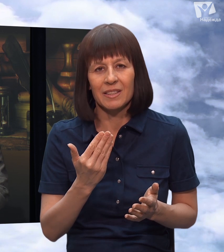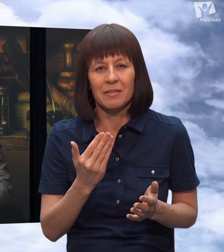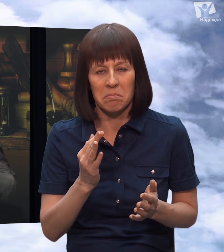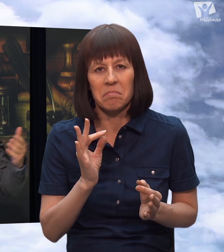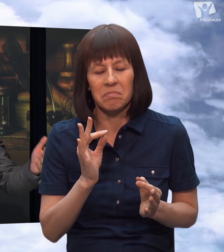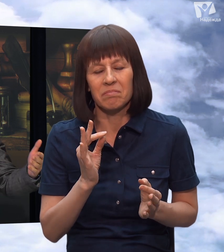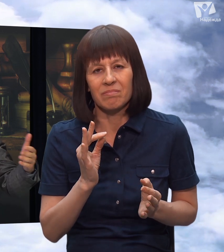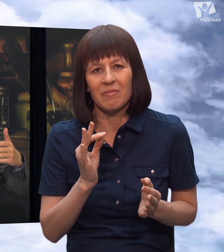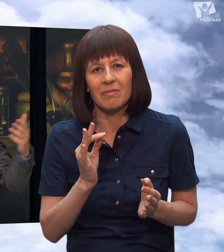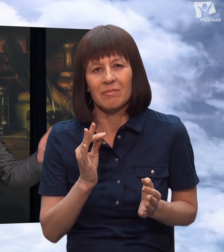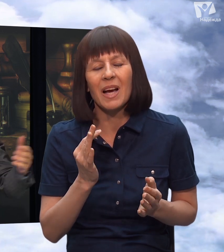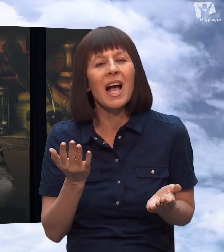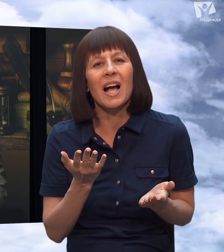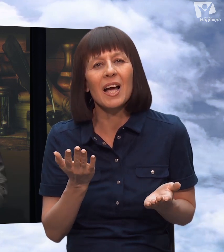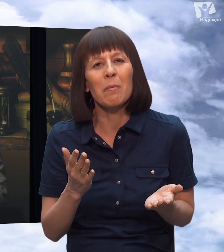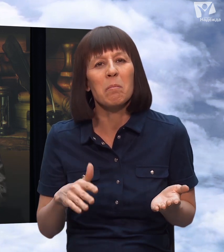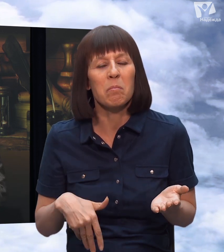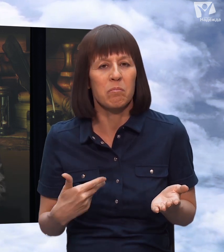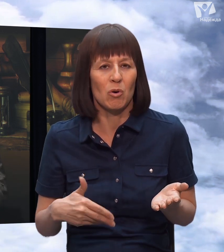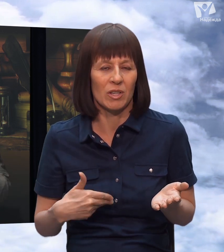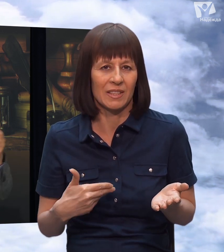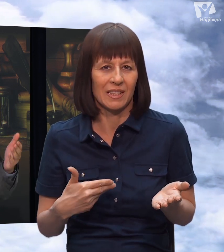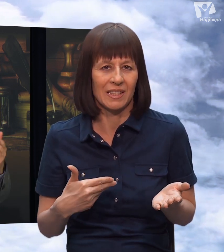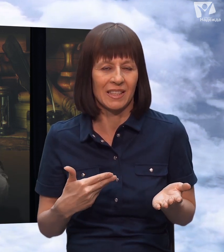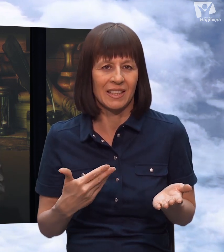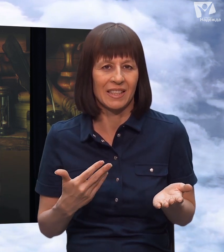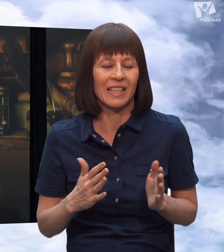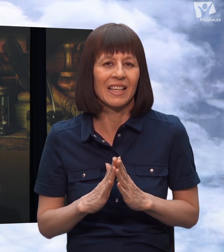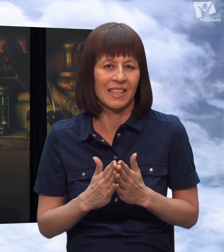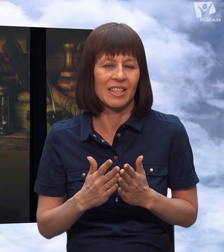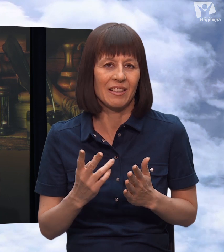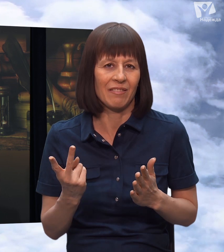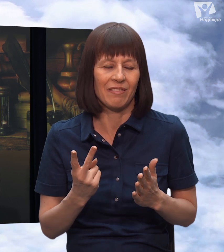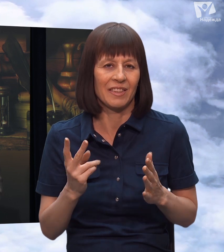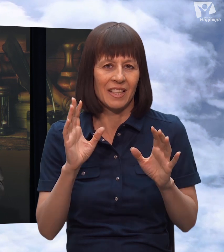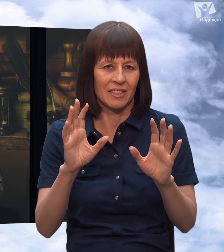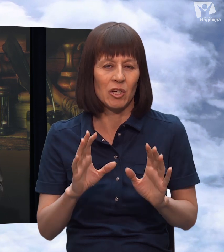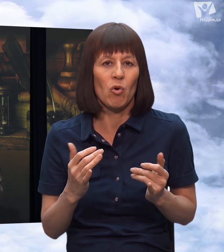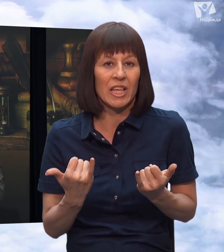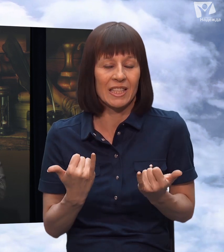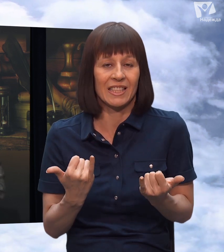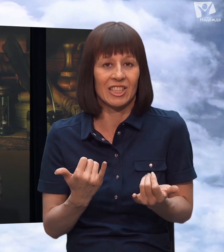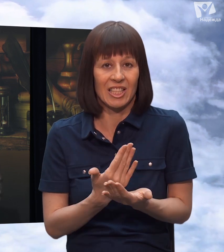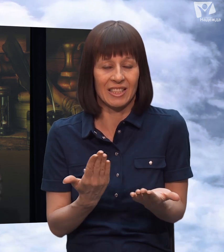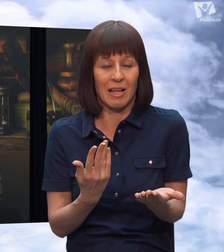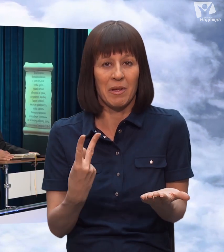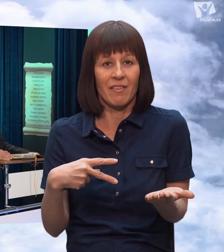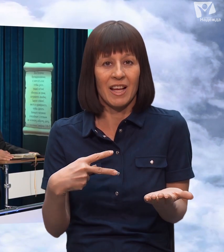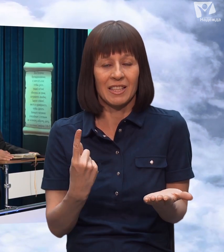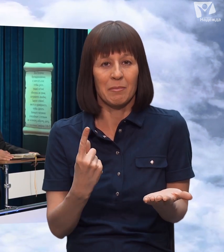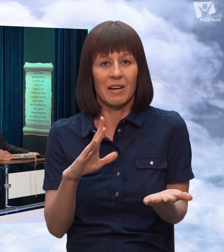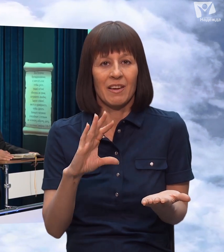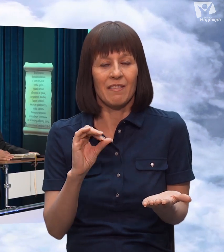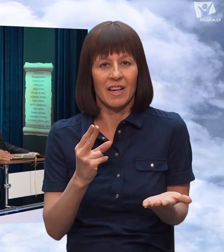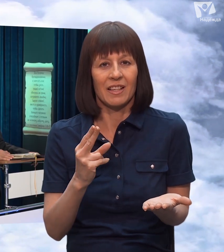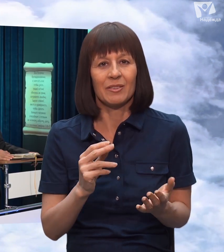вот даже глядя на ретроспективу на пройденные нами уроки насколько это было